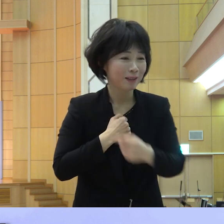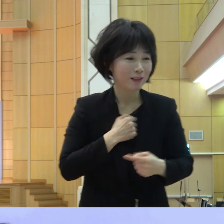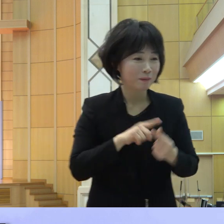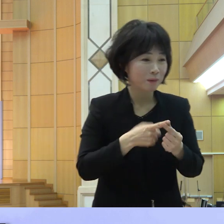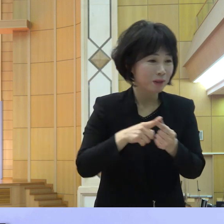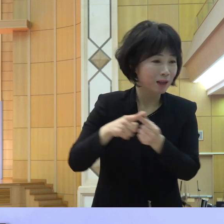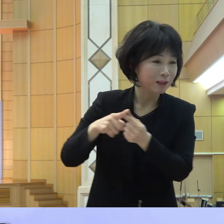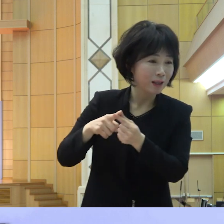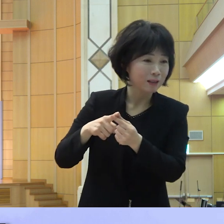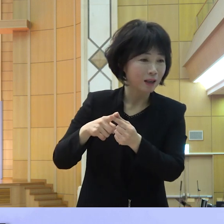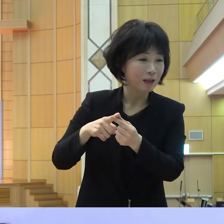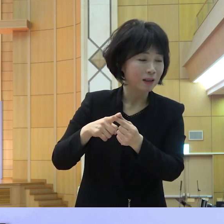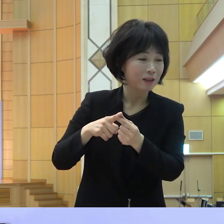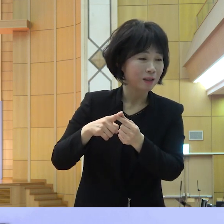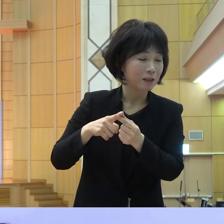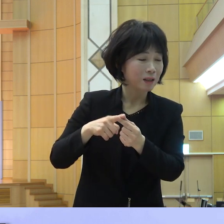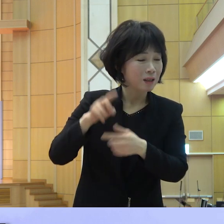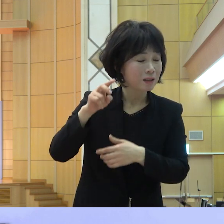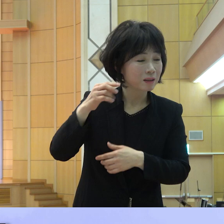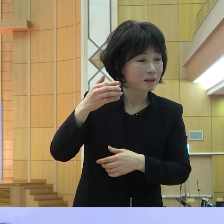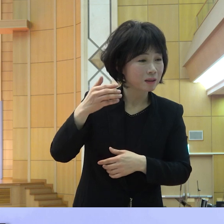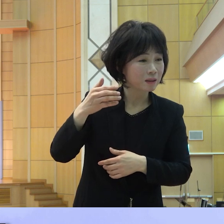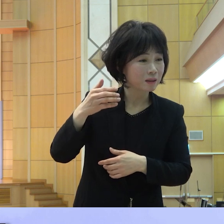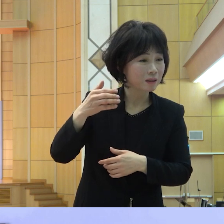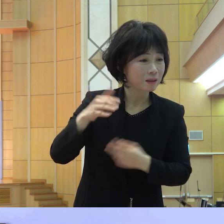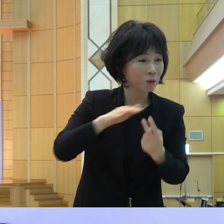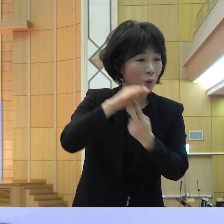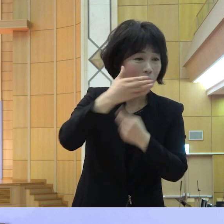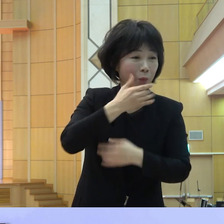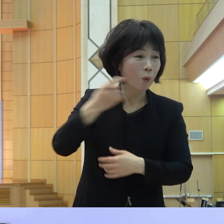28절까지 봤죠? 그러면 29절